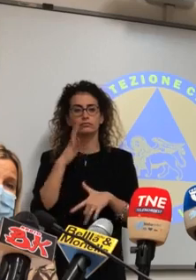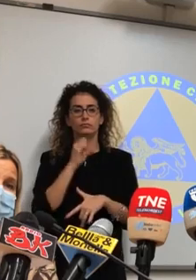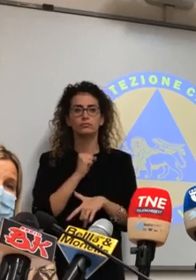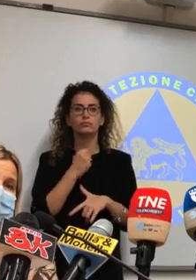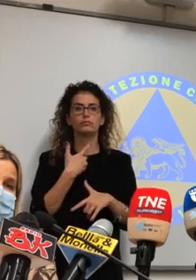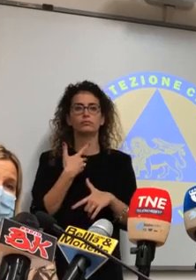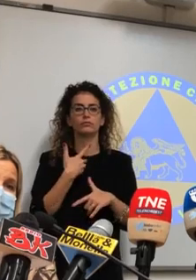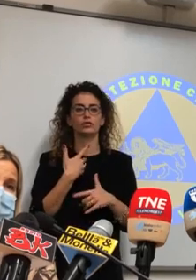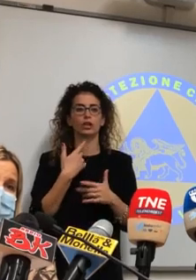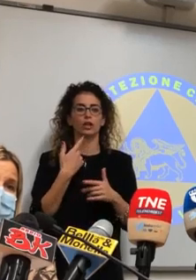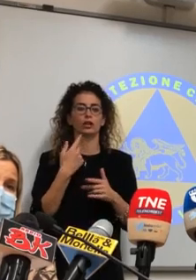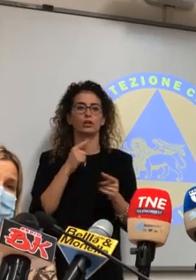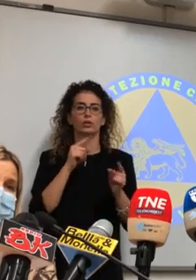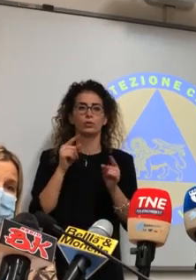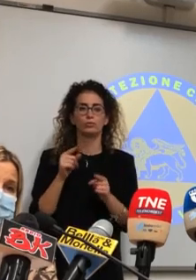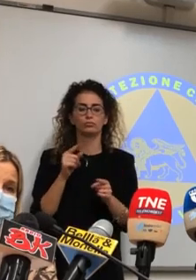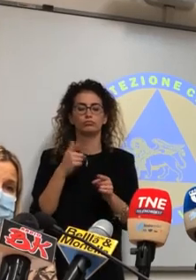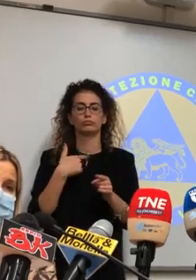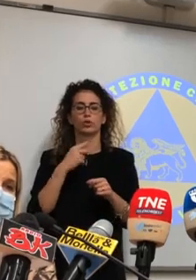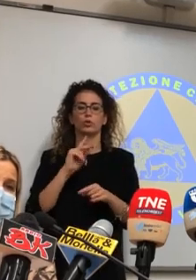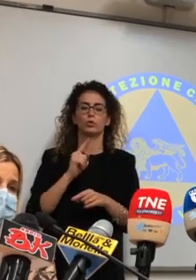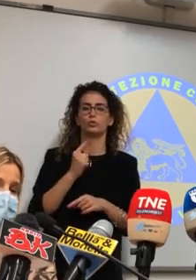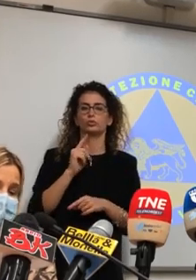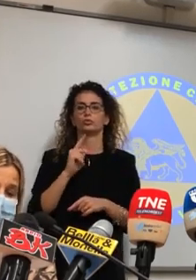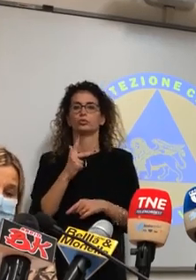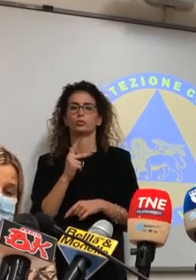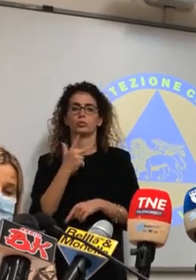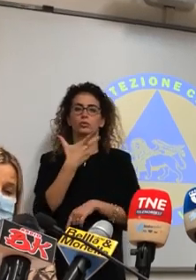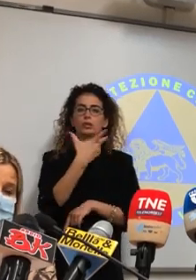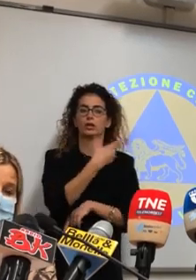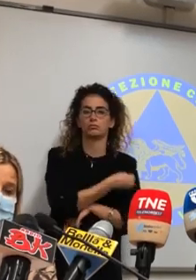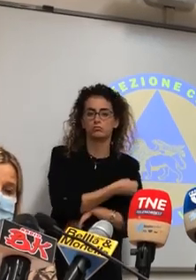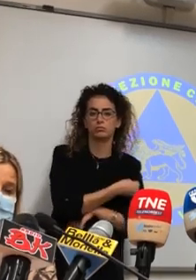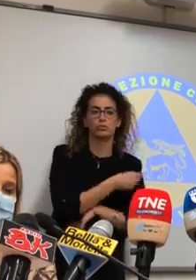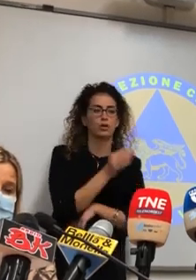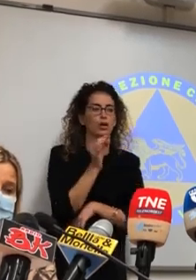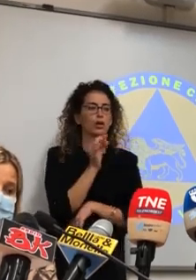un ciclo vaccinale a due dosi, a tre dosi. Oppure,